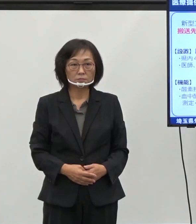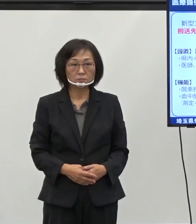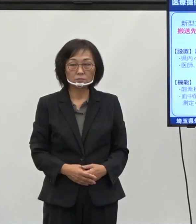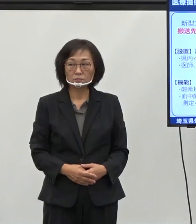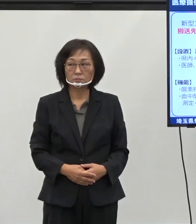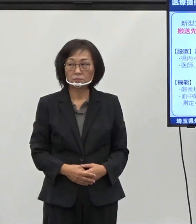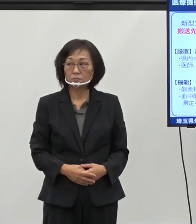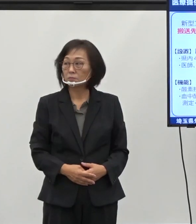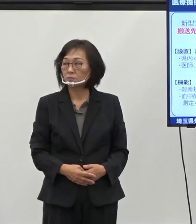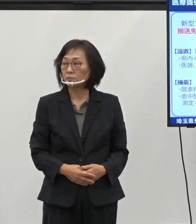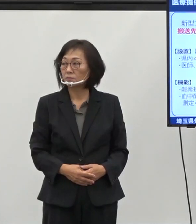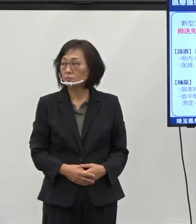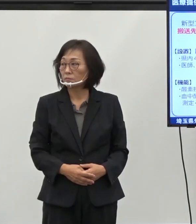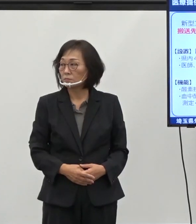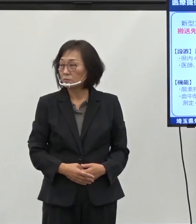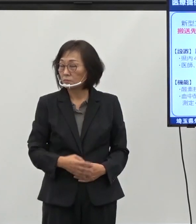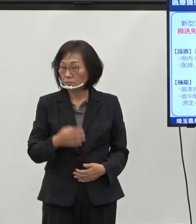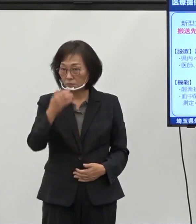いや、宮